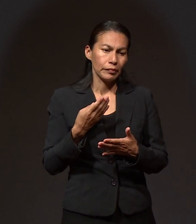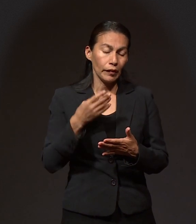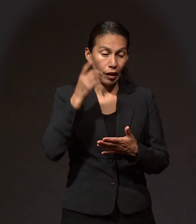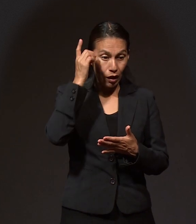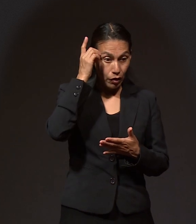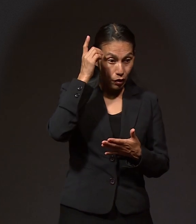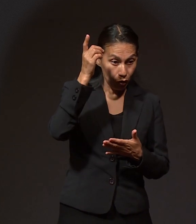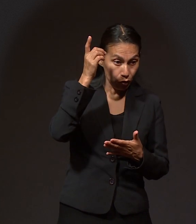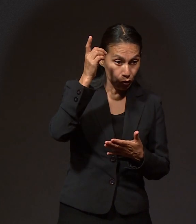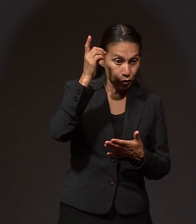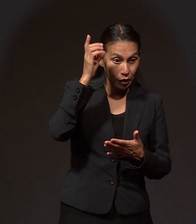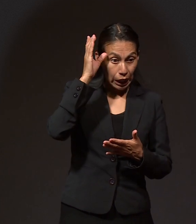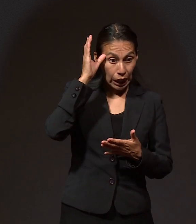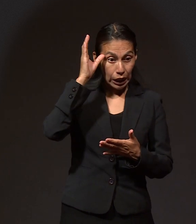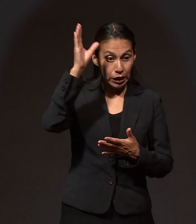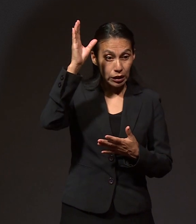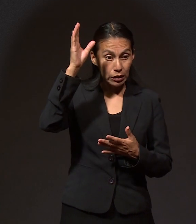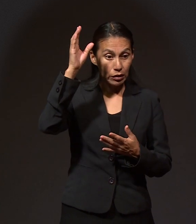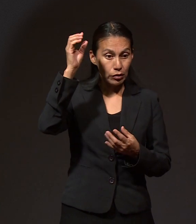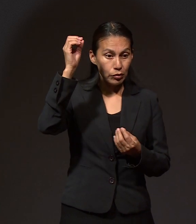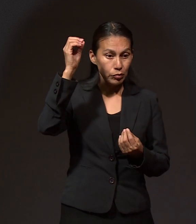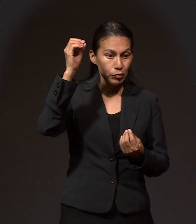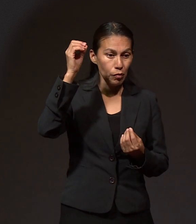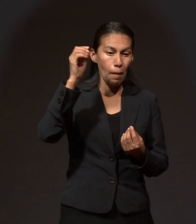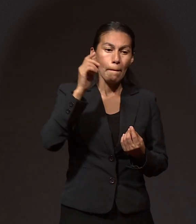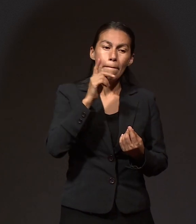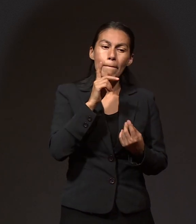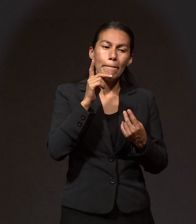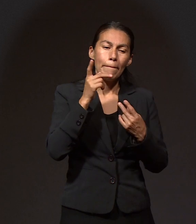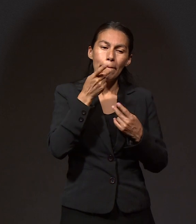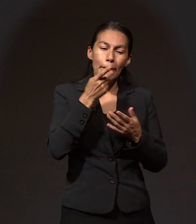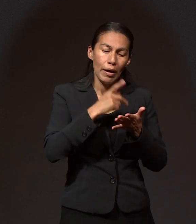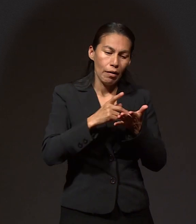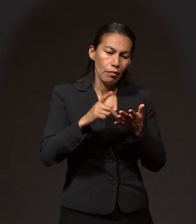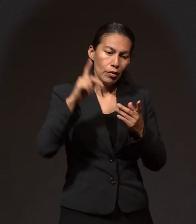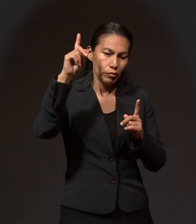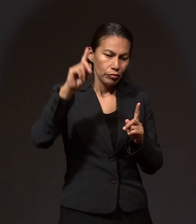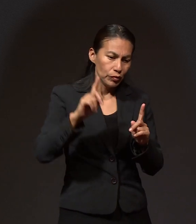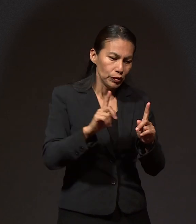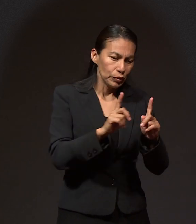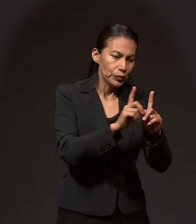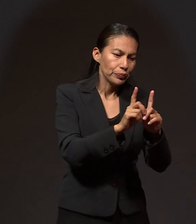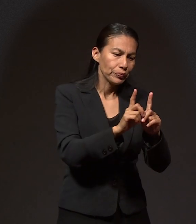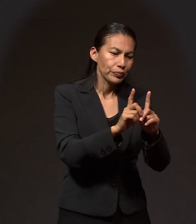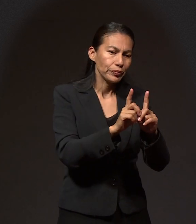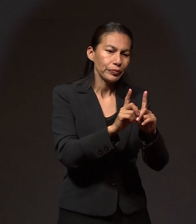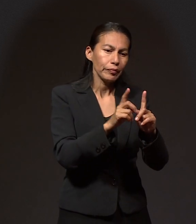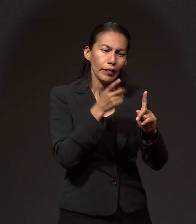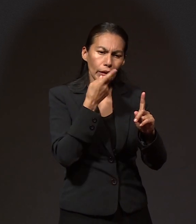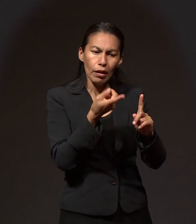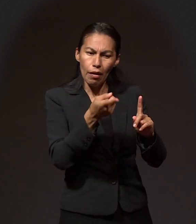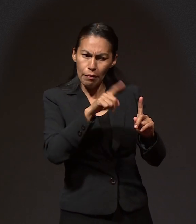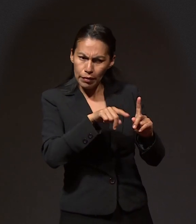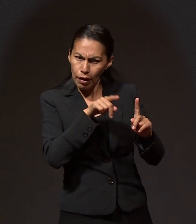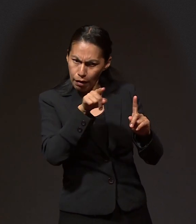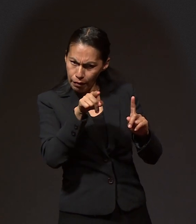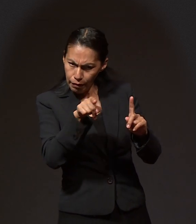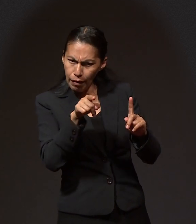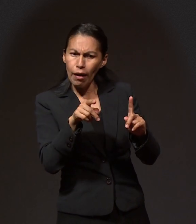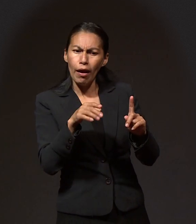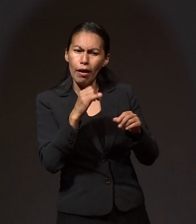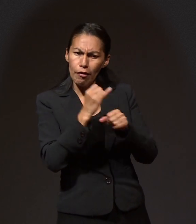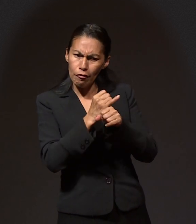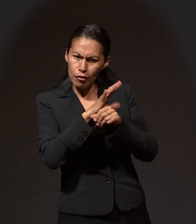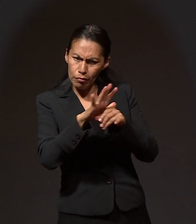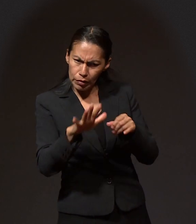Dios, Cristo se aparece a Pablo y le dice que vaya, que